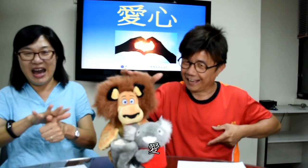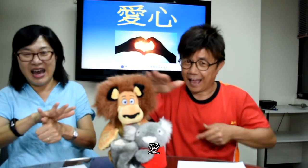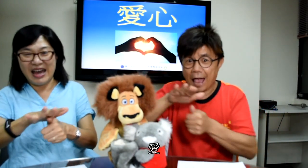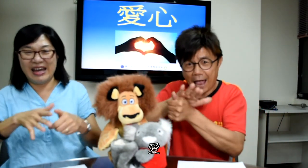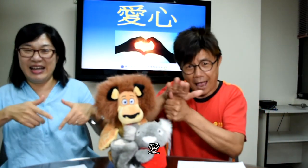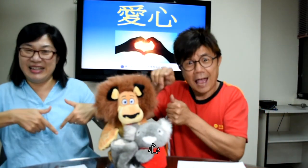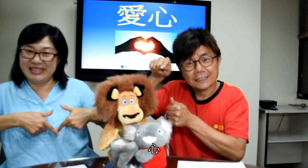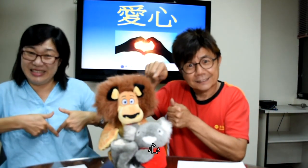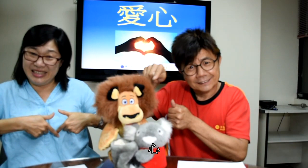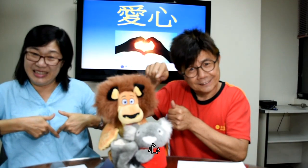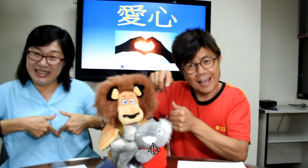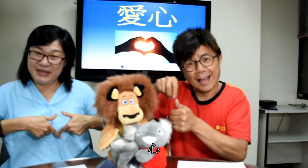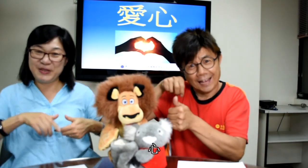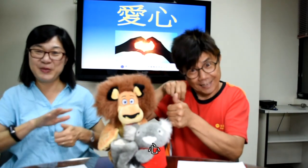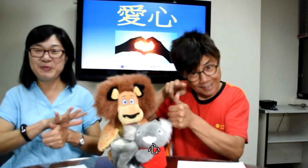爱心，